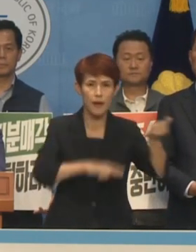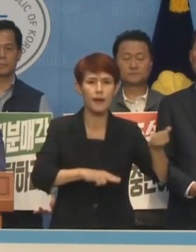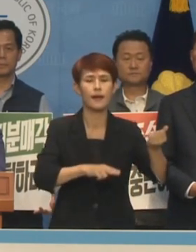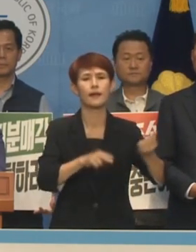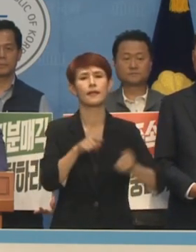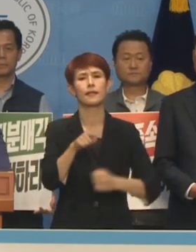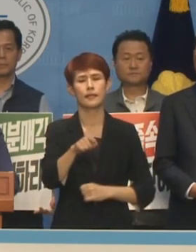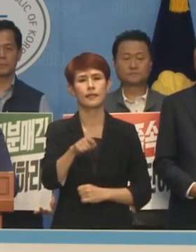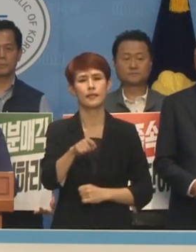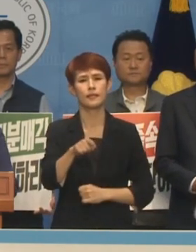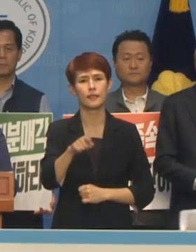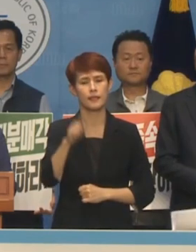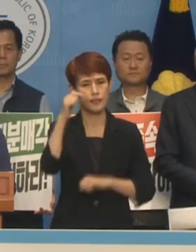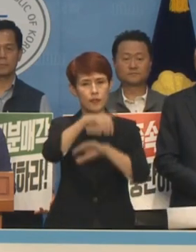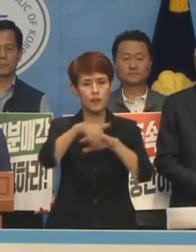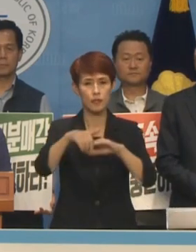것입니다.